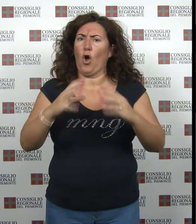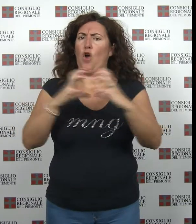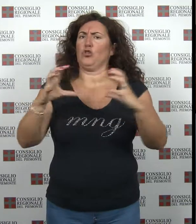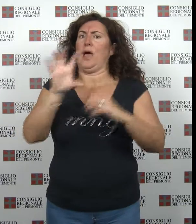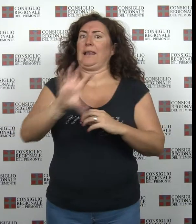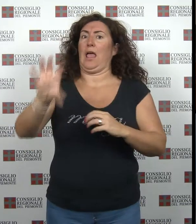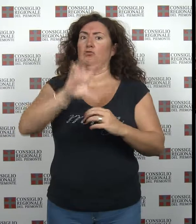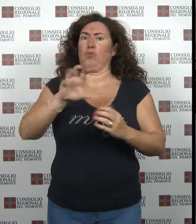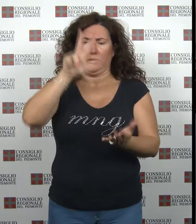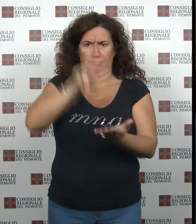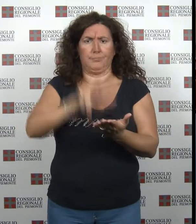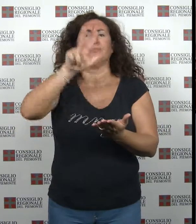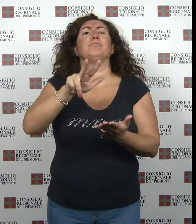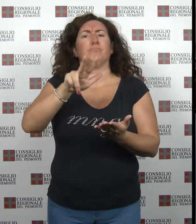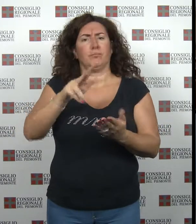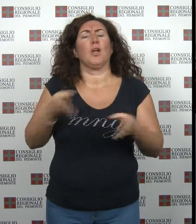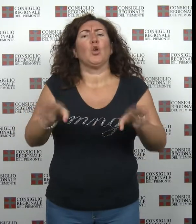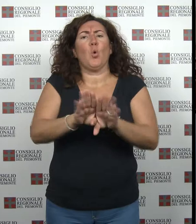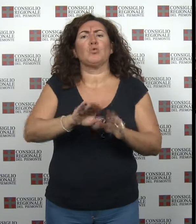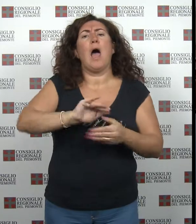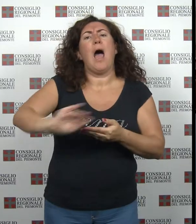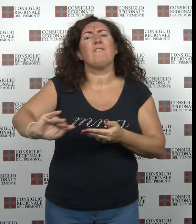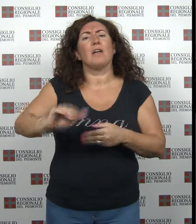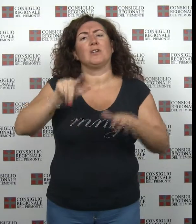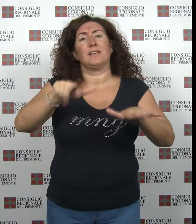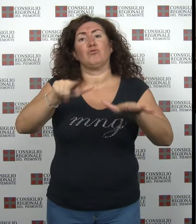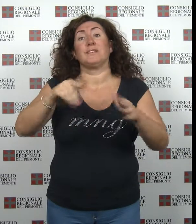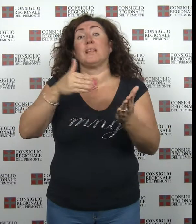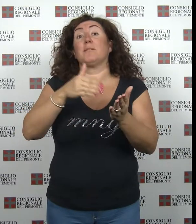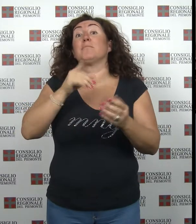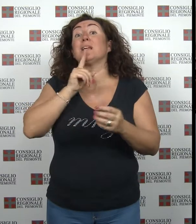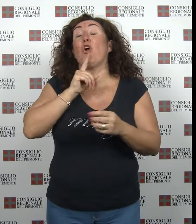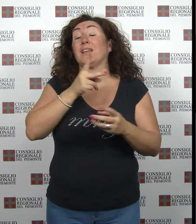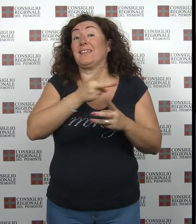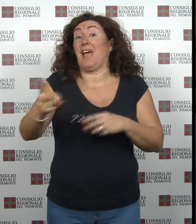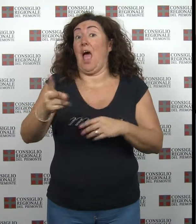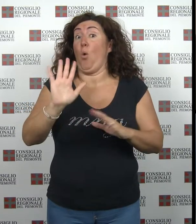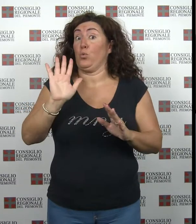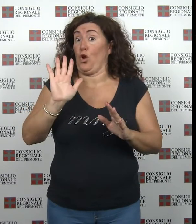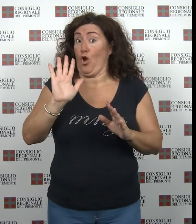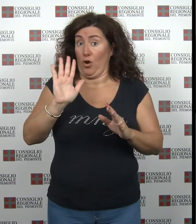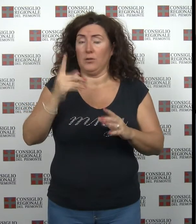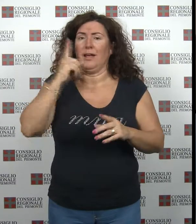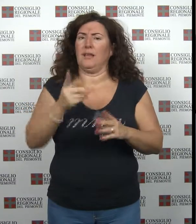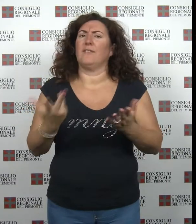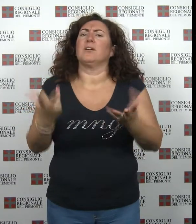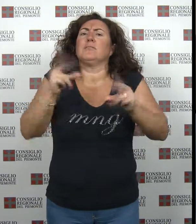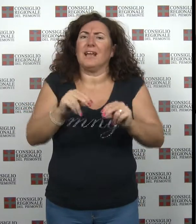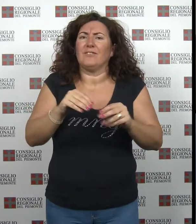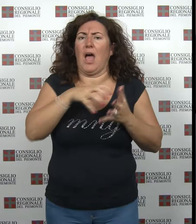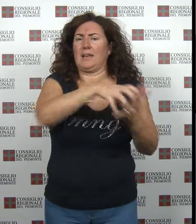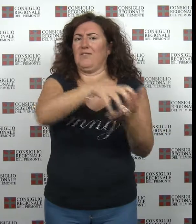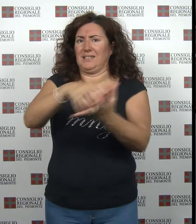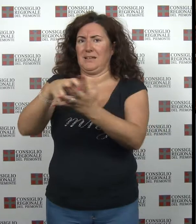il 2013 con un avanzo di 17 milioni di euro da reinvestire in assestamento di bilancio. L'Assemblea legislativa ha poi